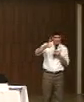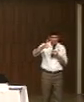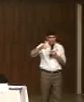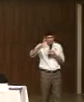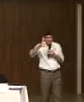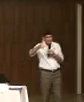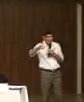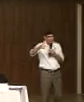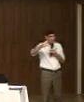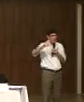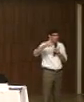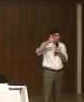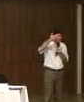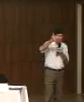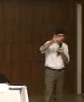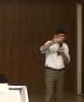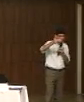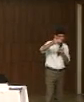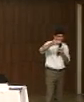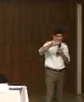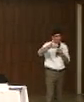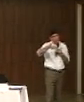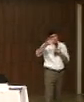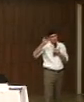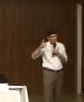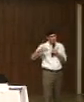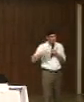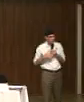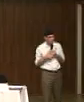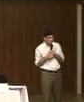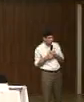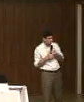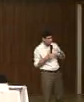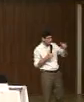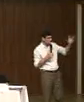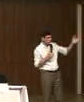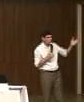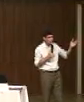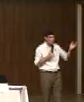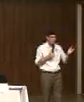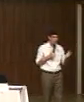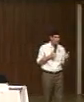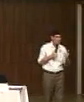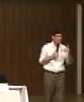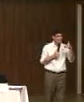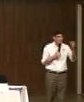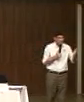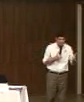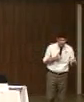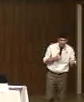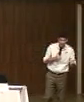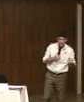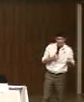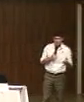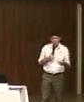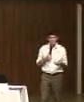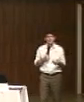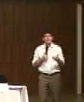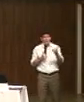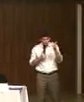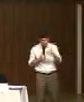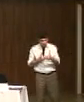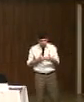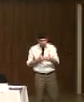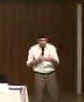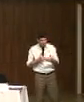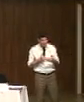primeira etapa foi entregue, licitamos a segunda etapa, a primeira não tinha sido licitação nossa, tinha sido o Instituto Federal de Goiás, licitamos a segunda etapa,